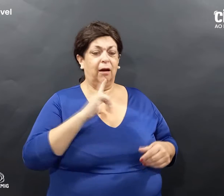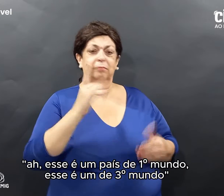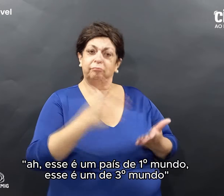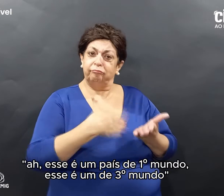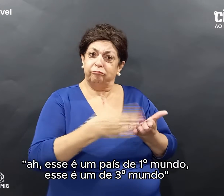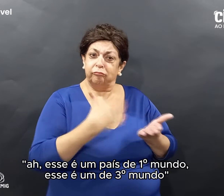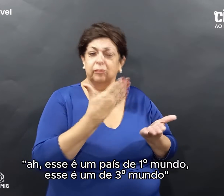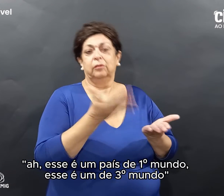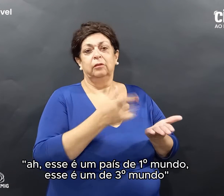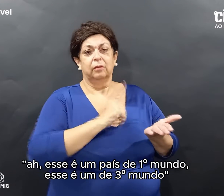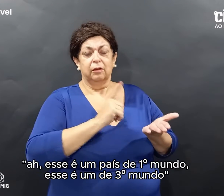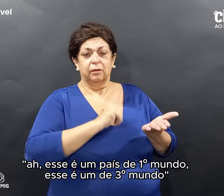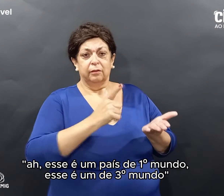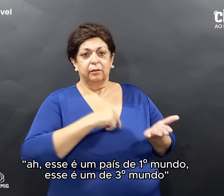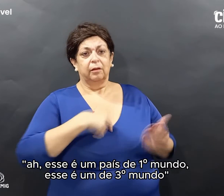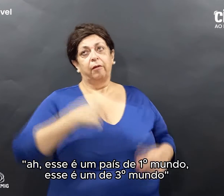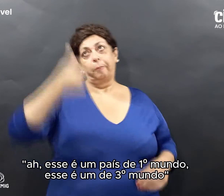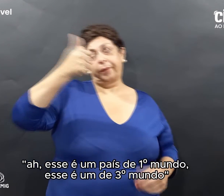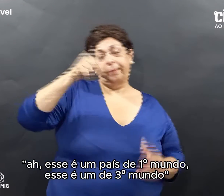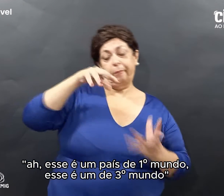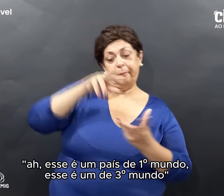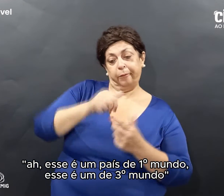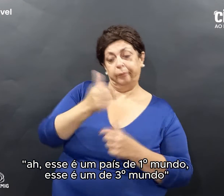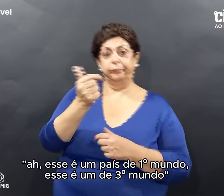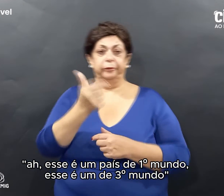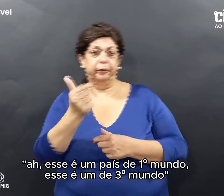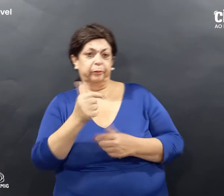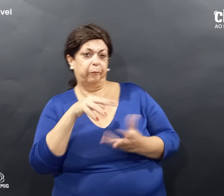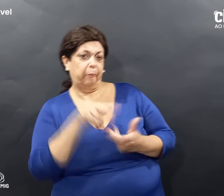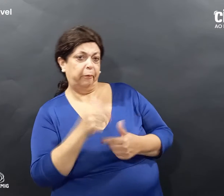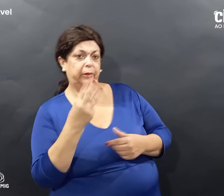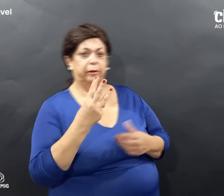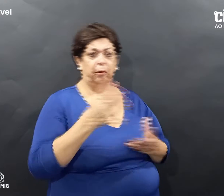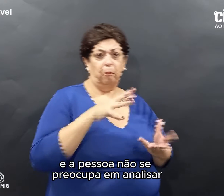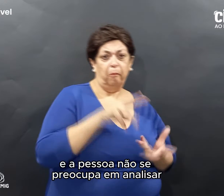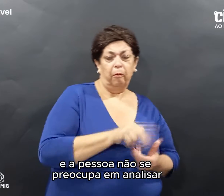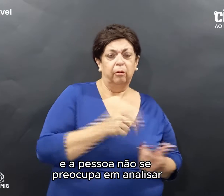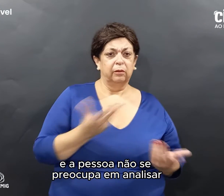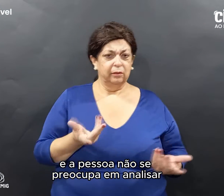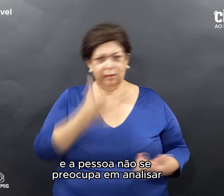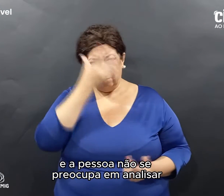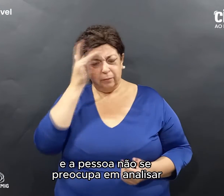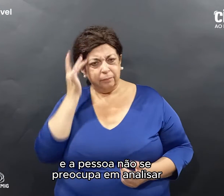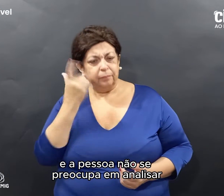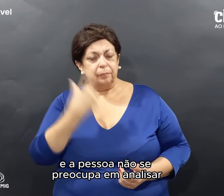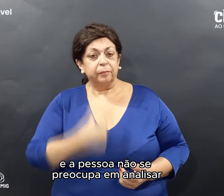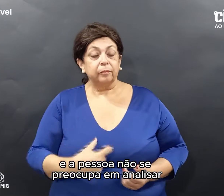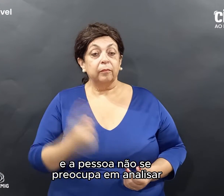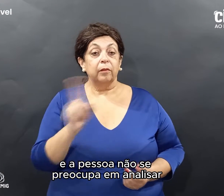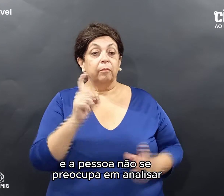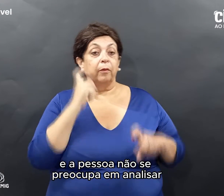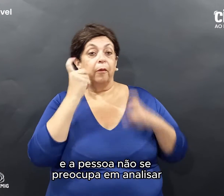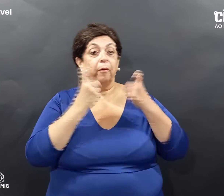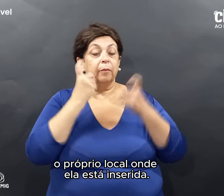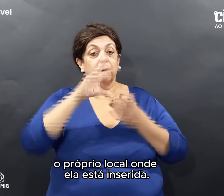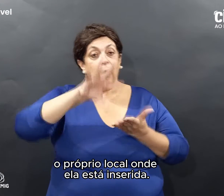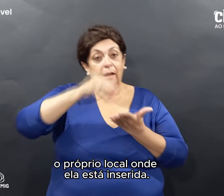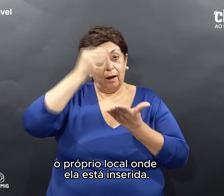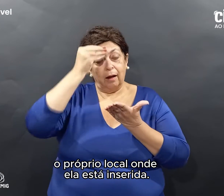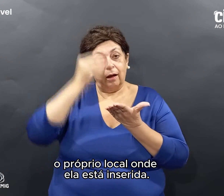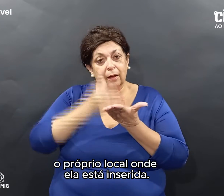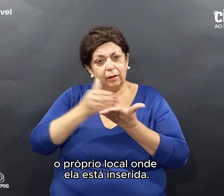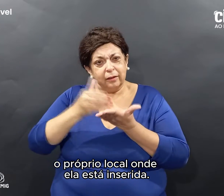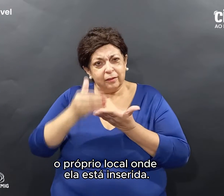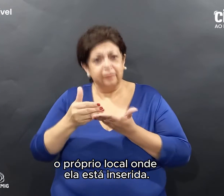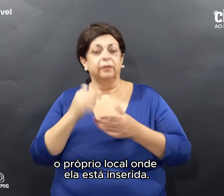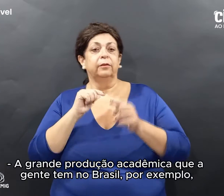de, esse é um país de primeiro mundo, esse é um de terceiro mundo. E a pessoa não se preocupa em analisar o próprio